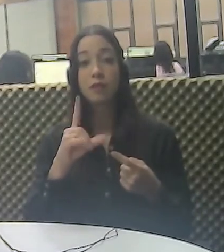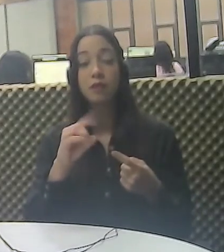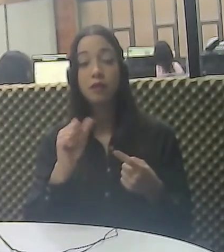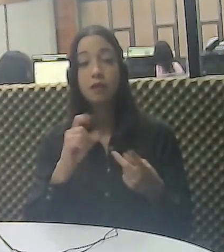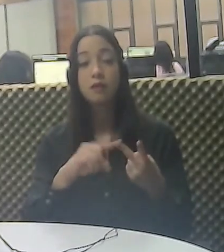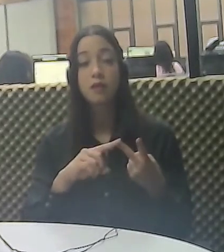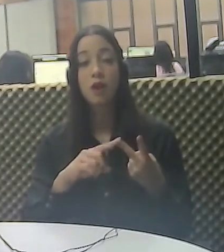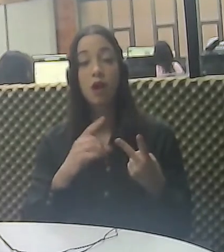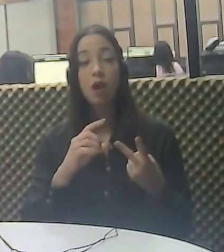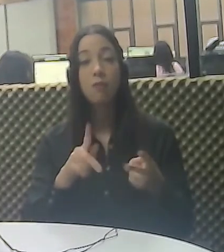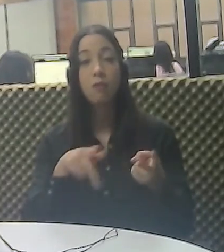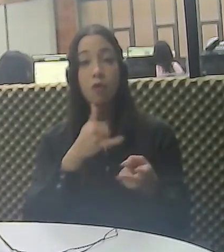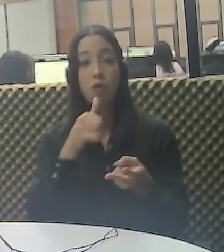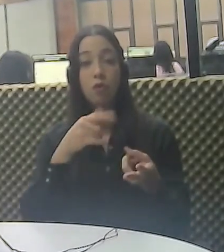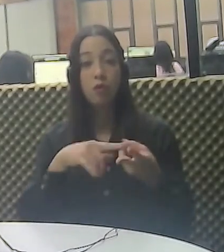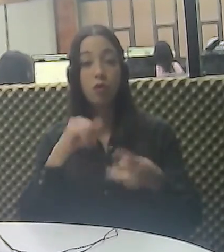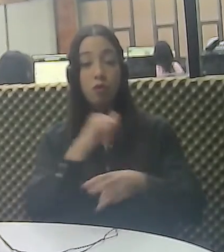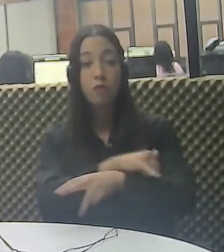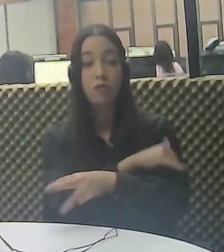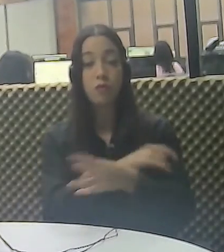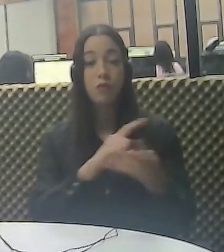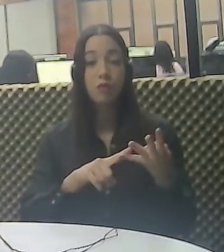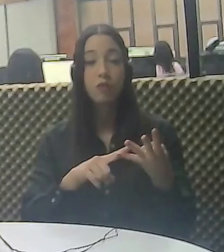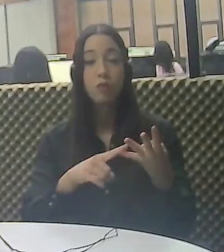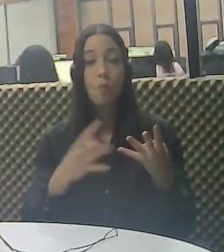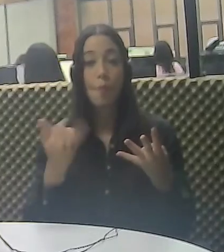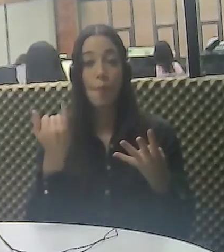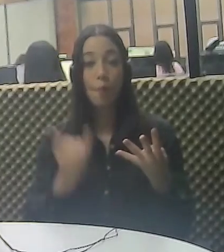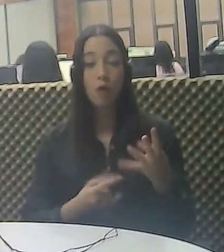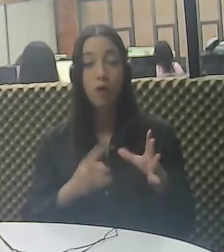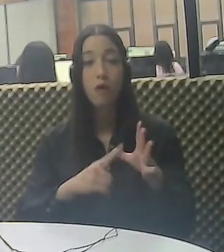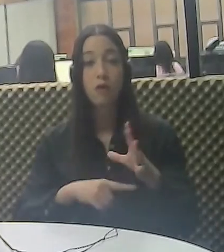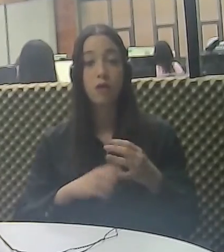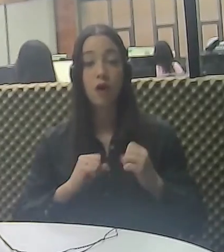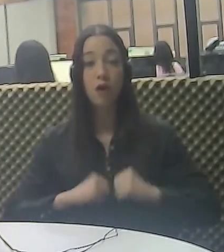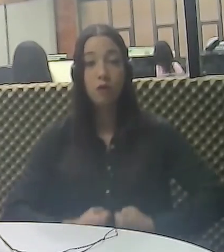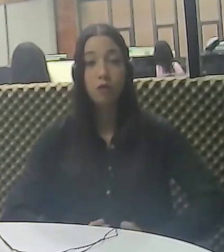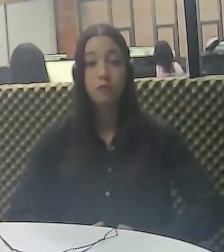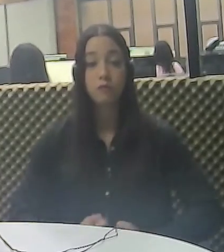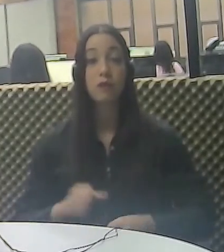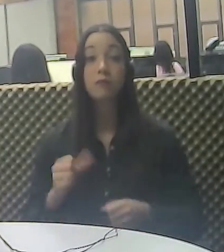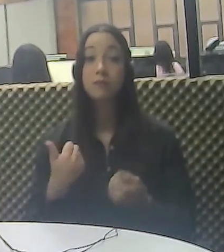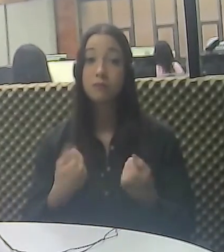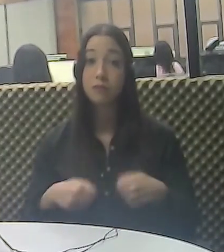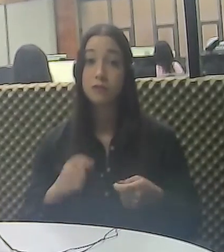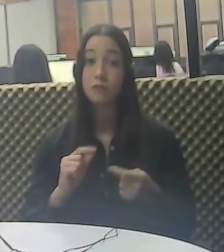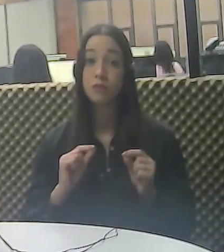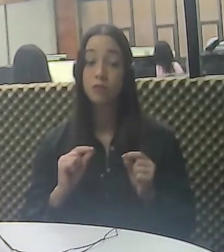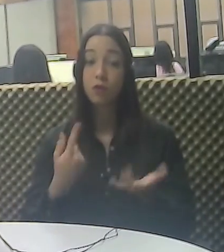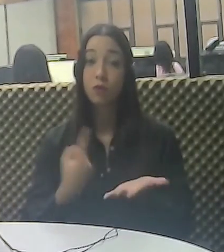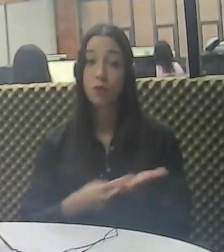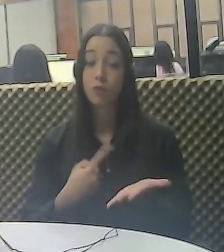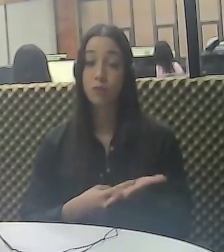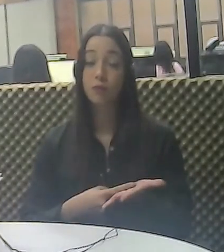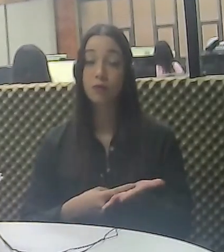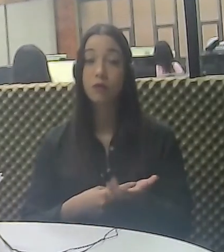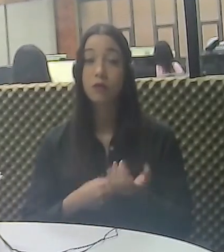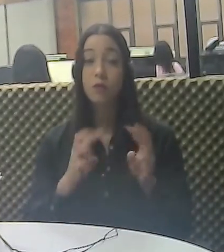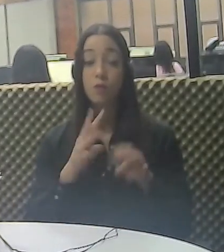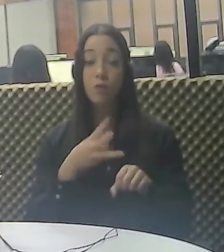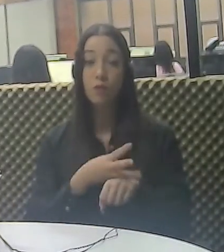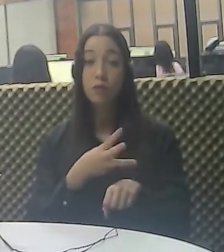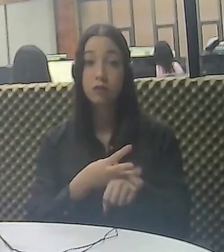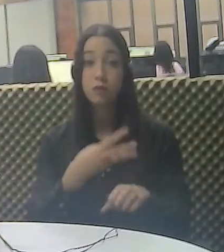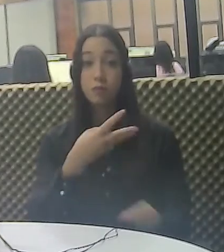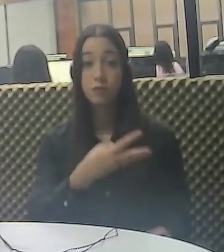massa magra e força do tronco Esse é o único serviço que precisa de agendamento que deve ser feito pelo WhatsApp